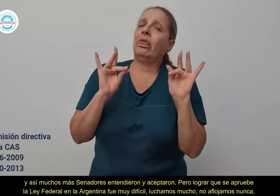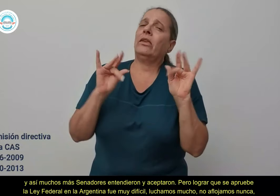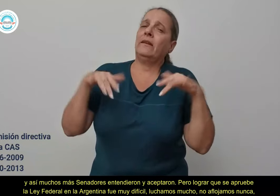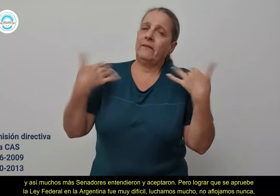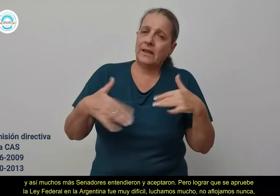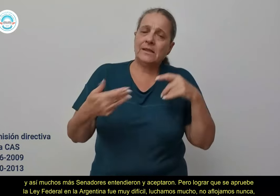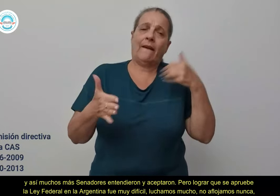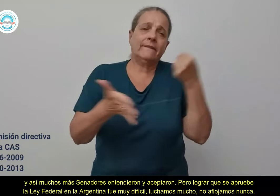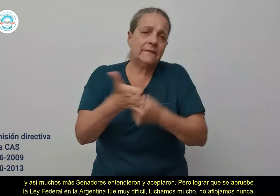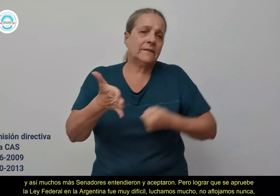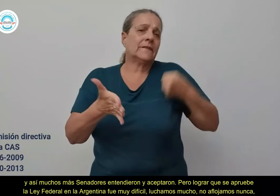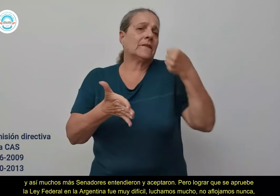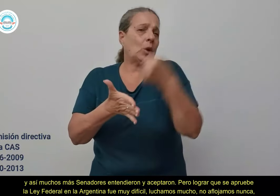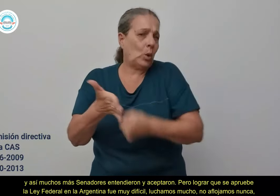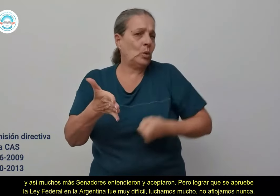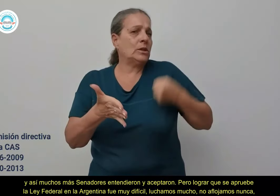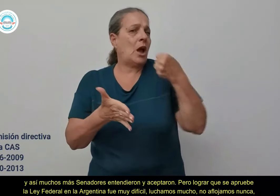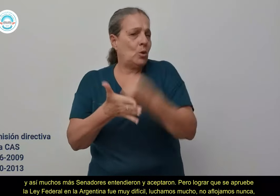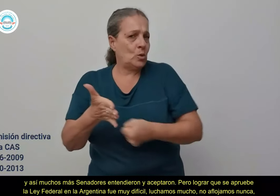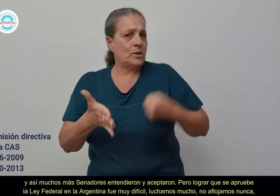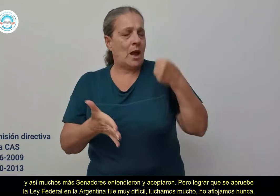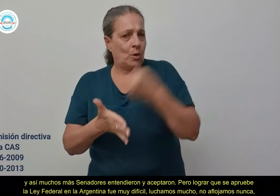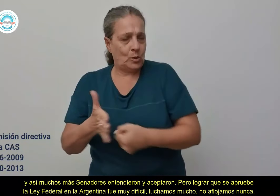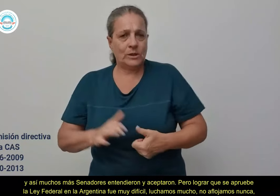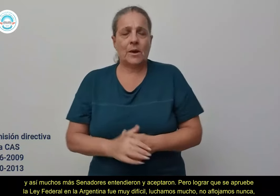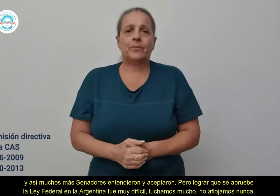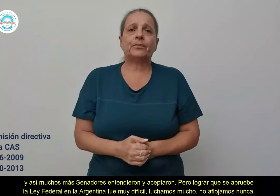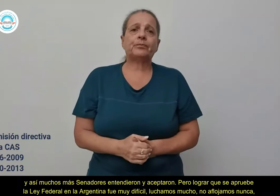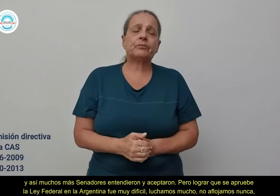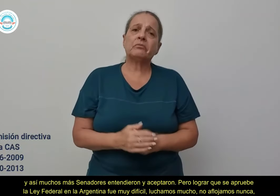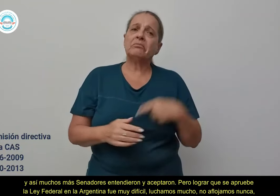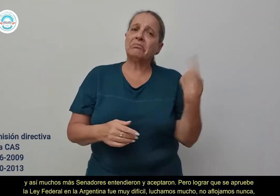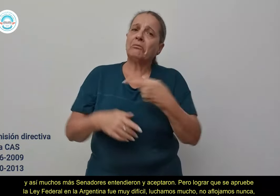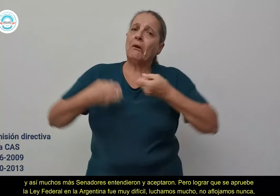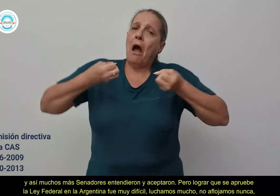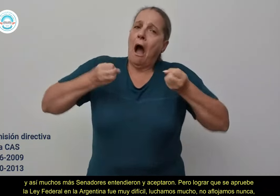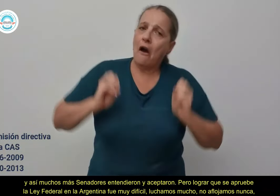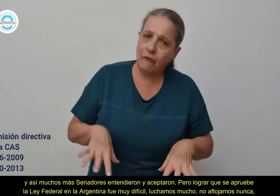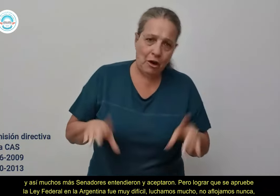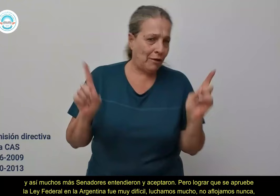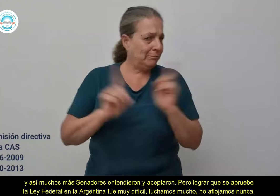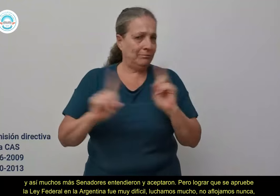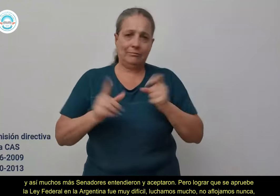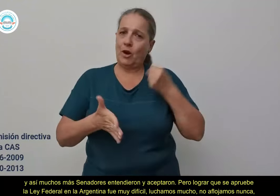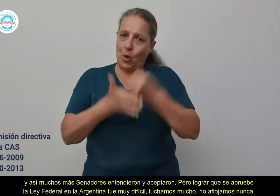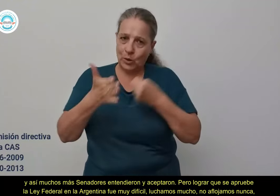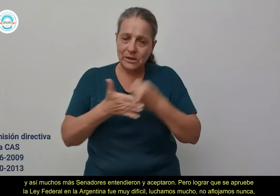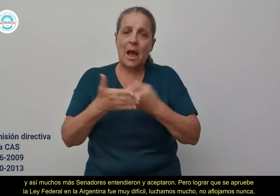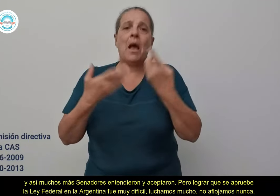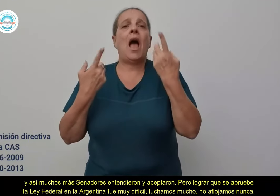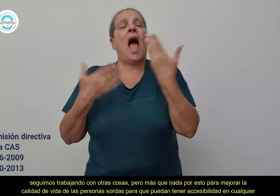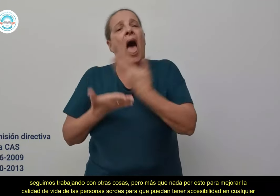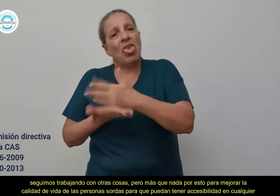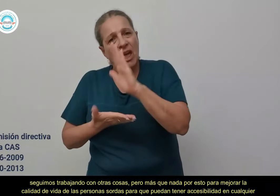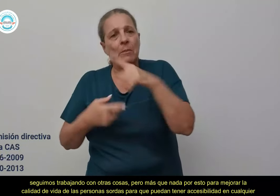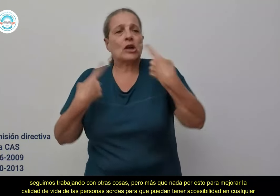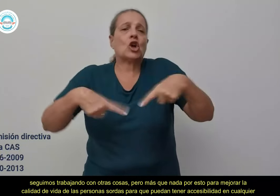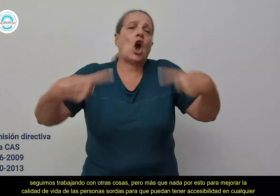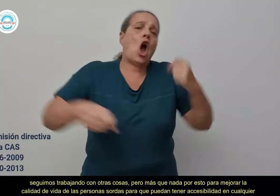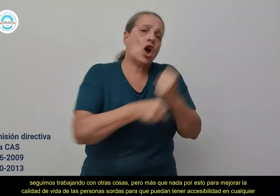fue muy difícil. Luchamos mucho. No aflojamos nunca.